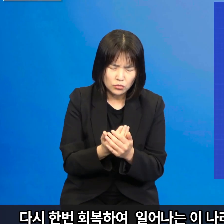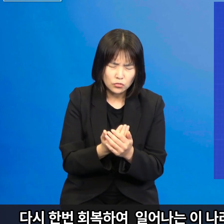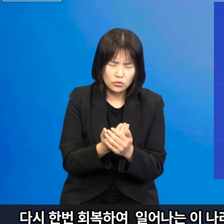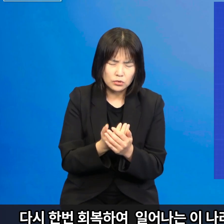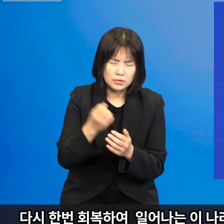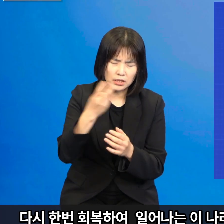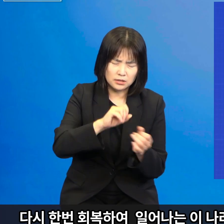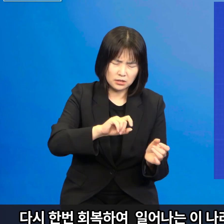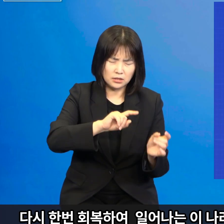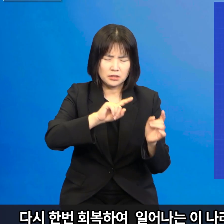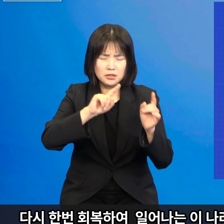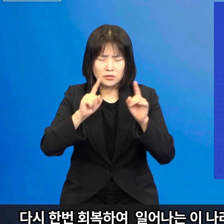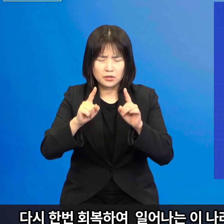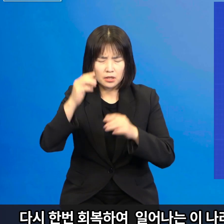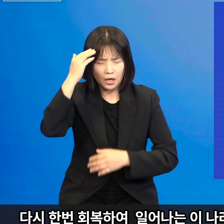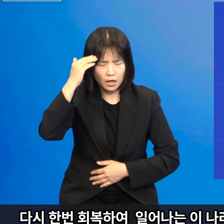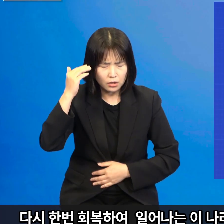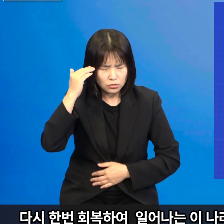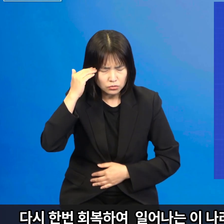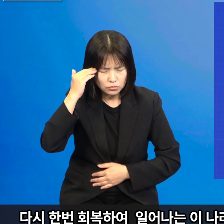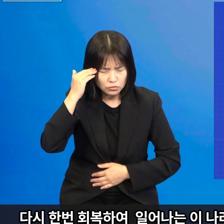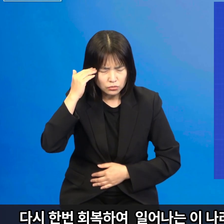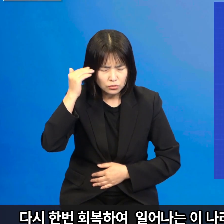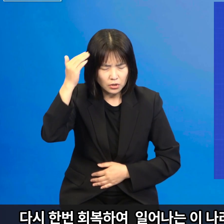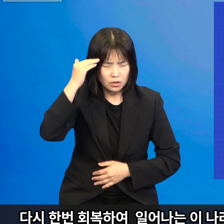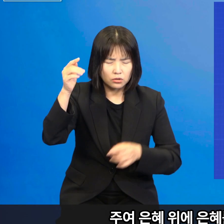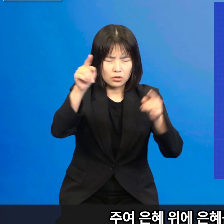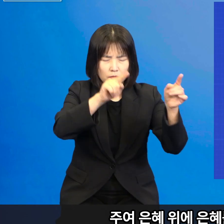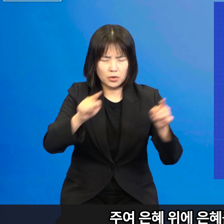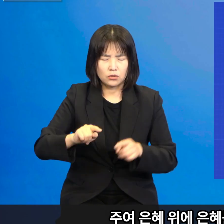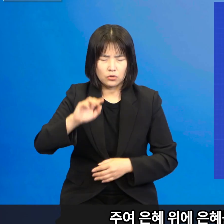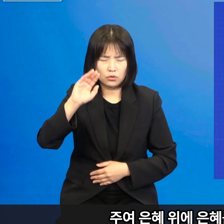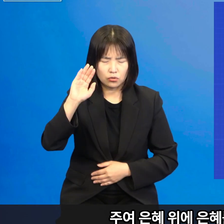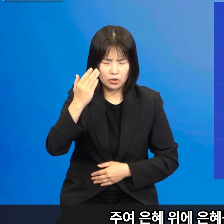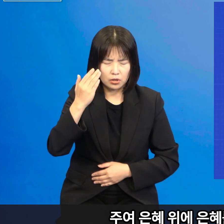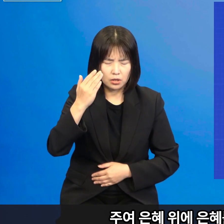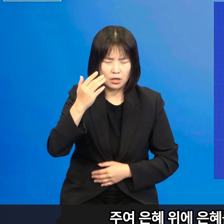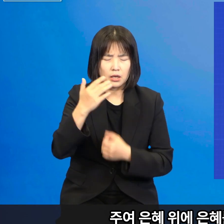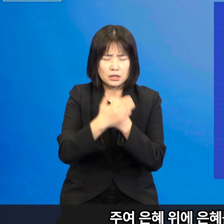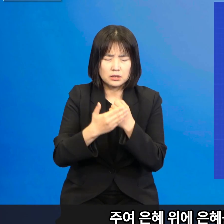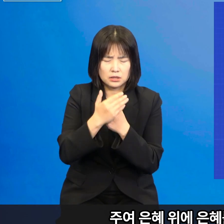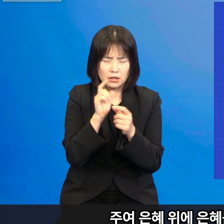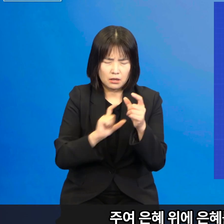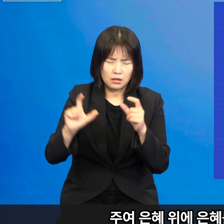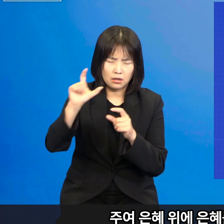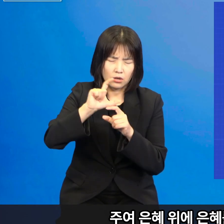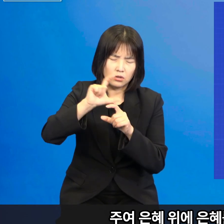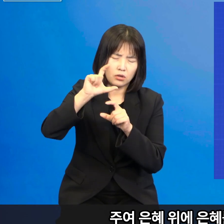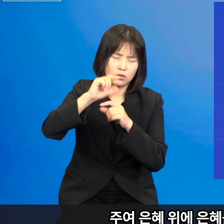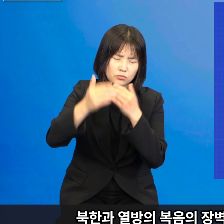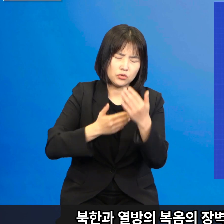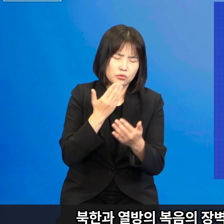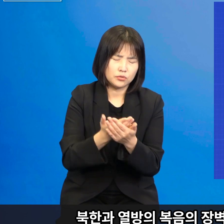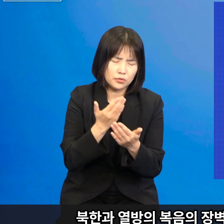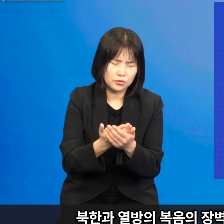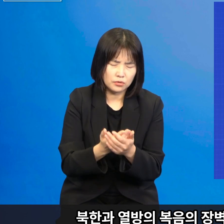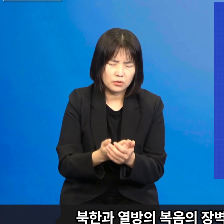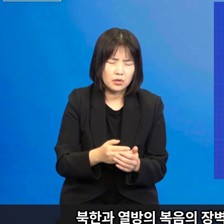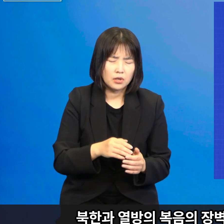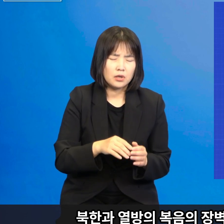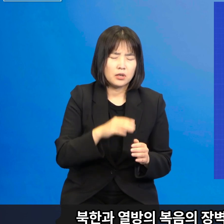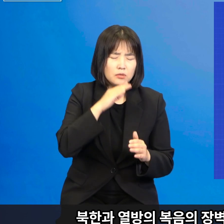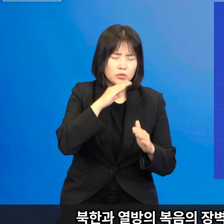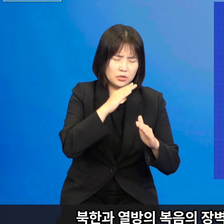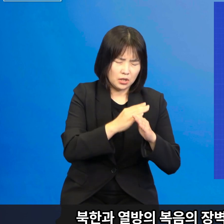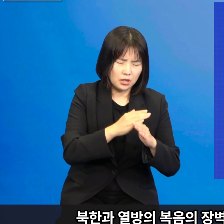부상하고 일어나는 이 나라, 또한 이 한반도가 되어질 수 있도록 주여 은혜 위에 은혜를 더하여 주시옵소서. 북한과